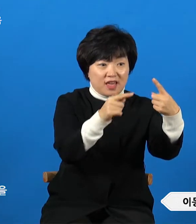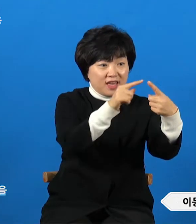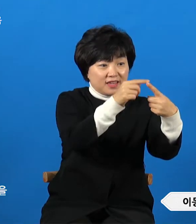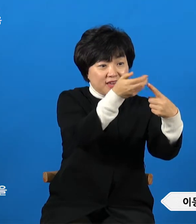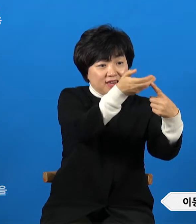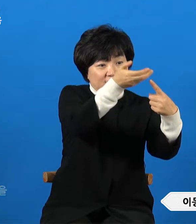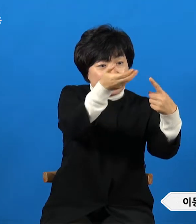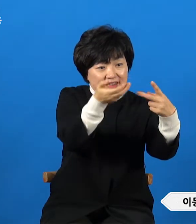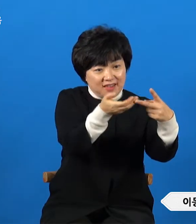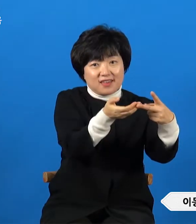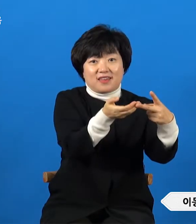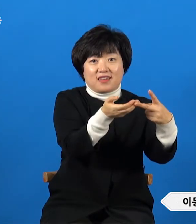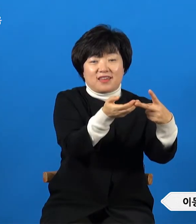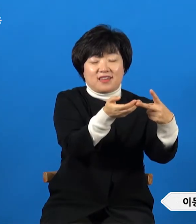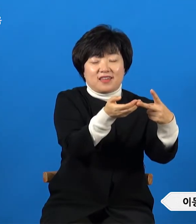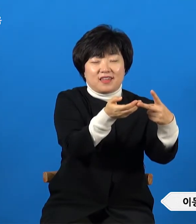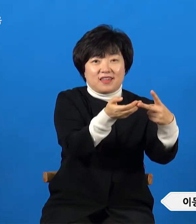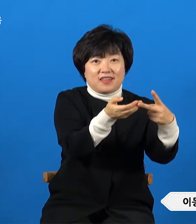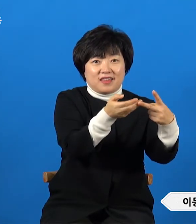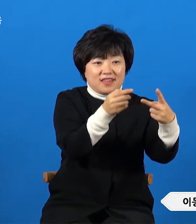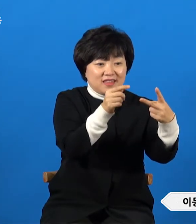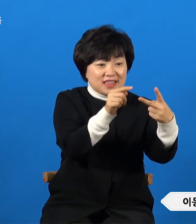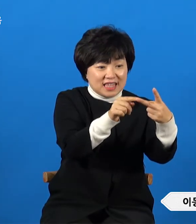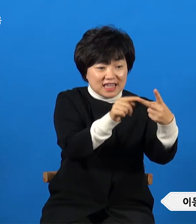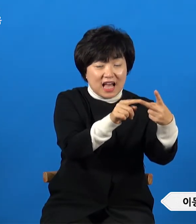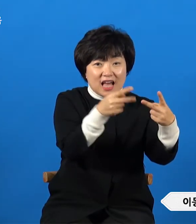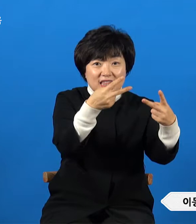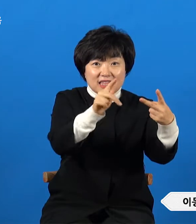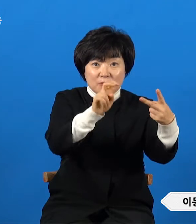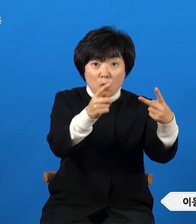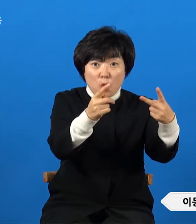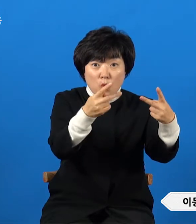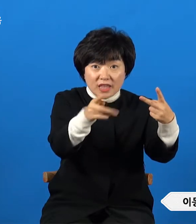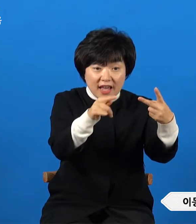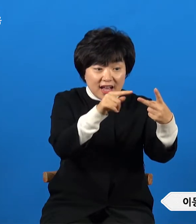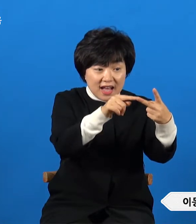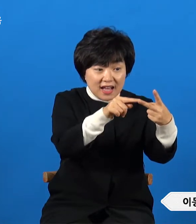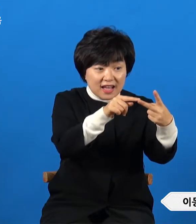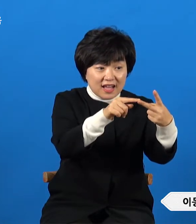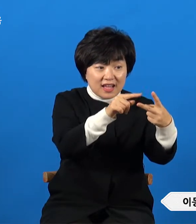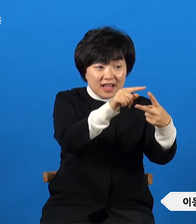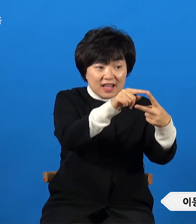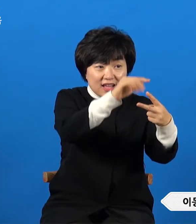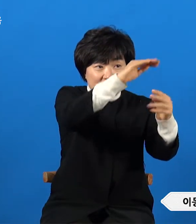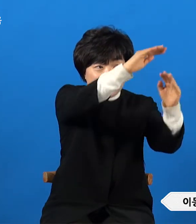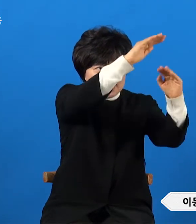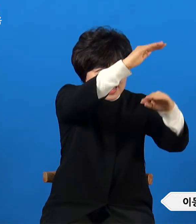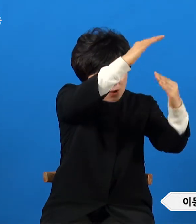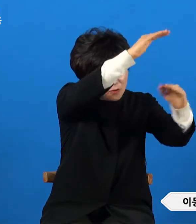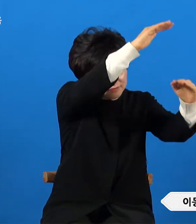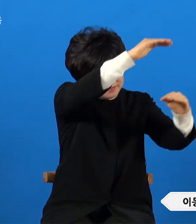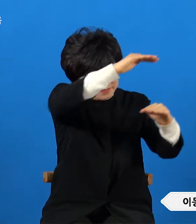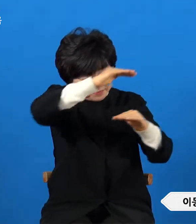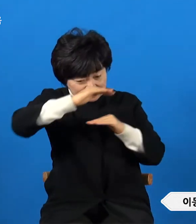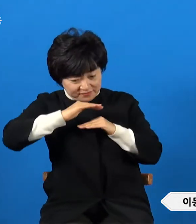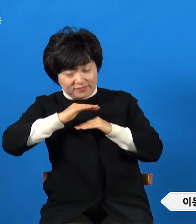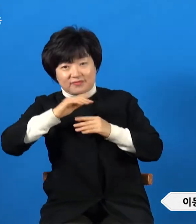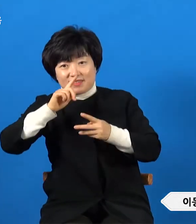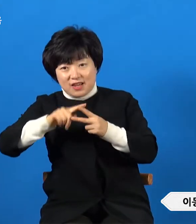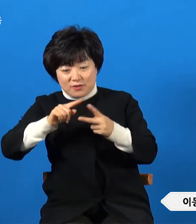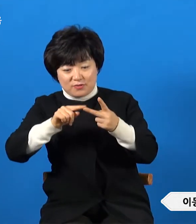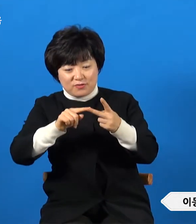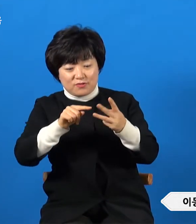디모데. 근데 디모데에게 이렇게 말합니다. 네가 나에게 들은 이 복음을 충성된 사람들에게 부탁하라.